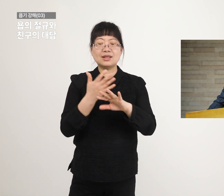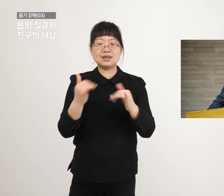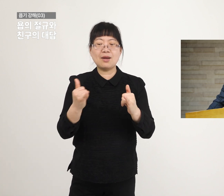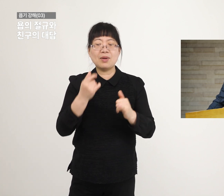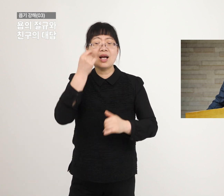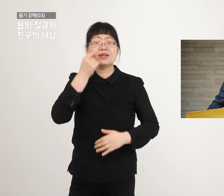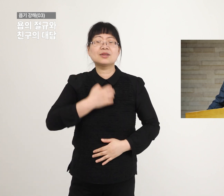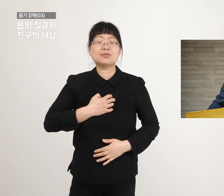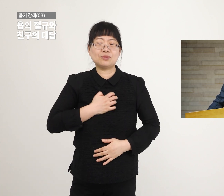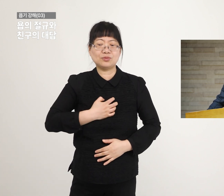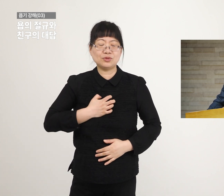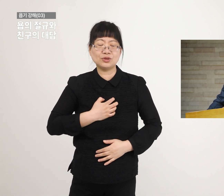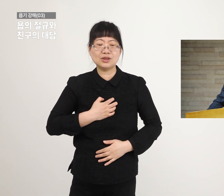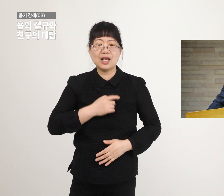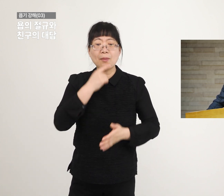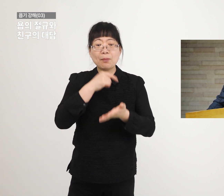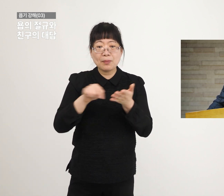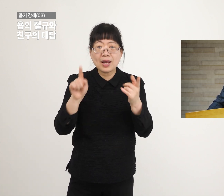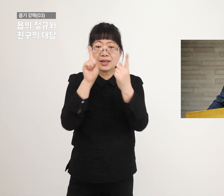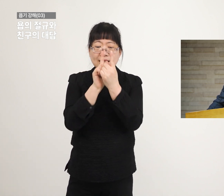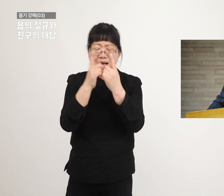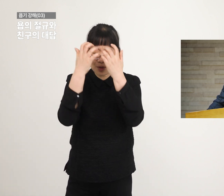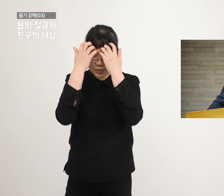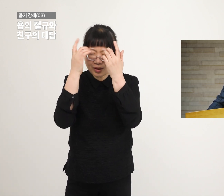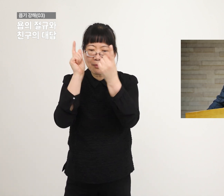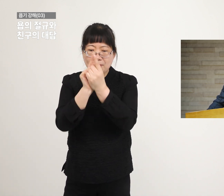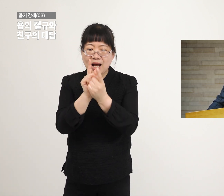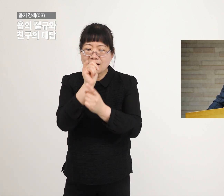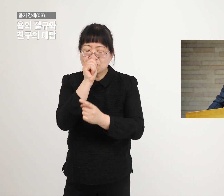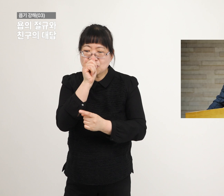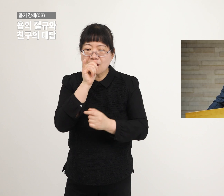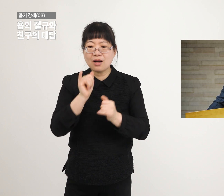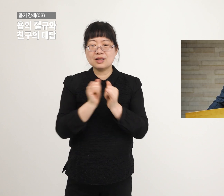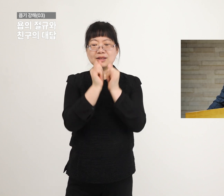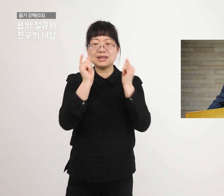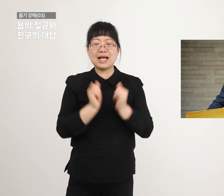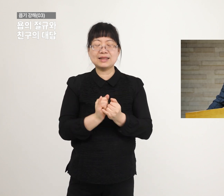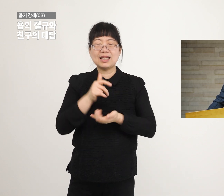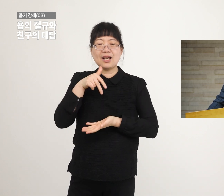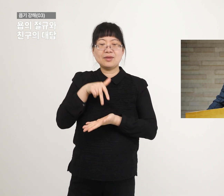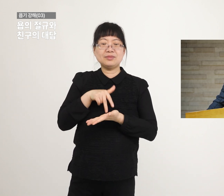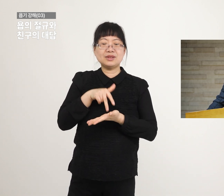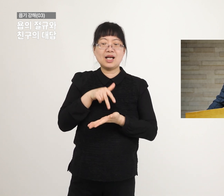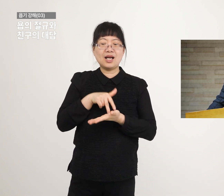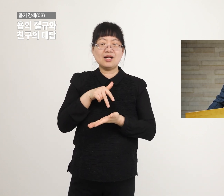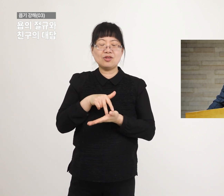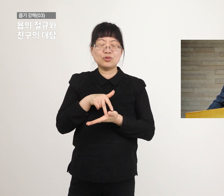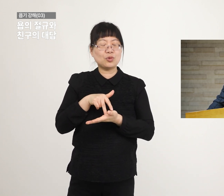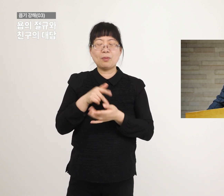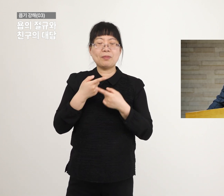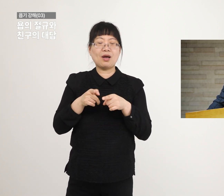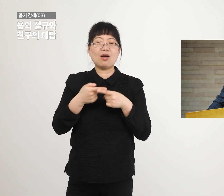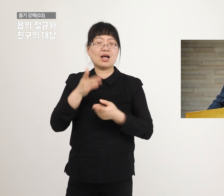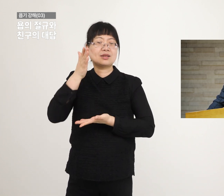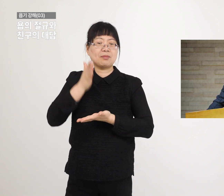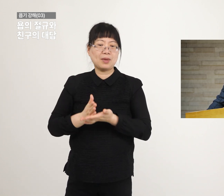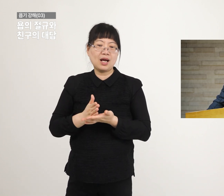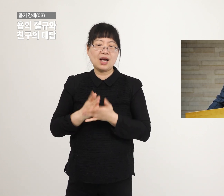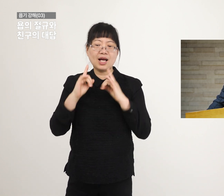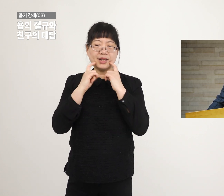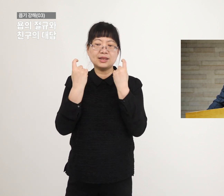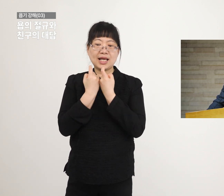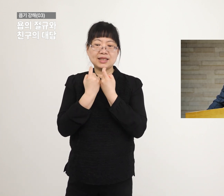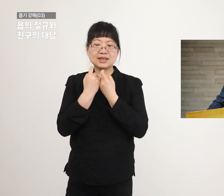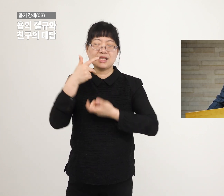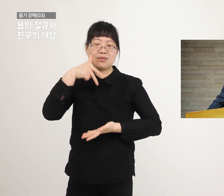남의 재난, 남의 고난에 대해서는 함부로 사회적 시각에서 더더욱 얘기하면 안 되고